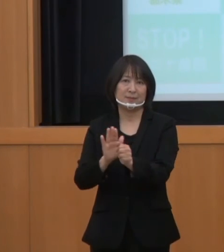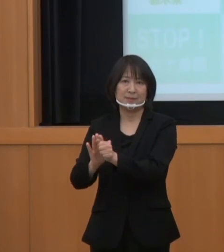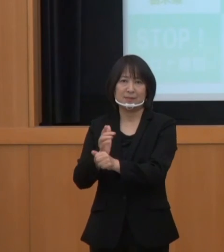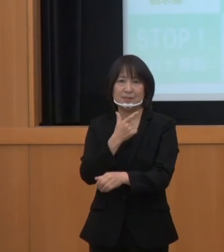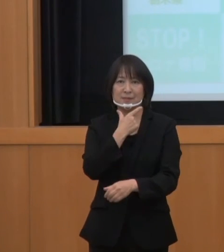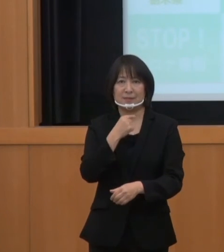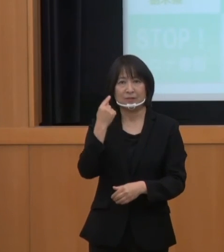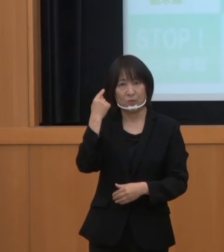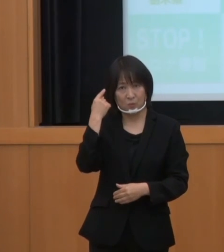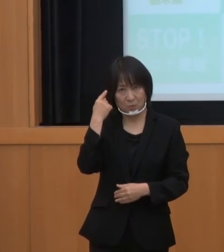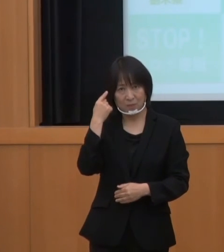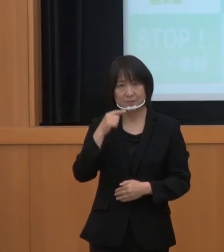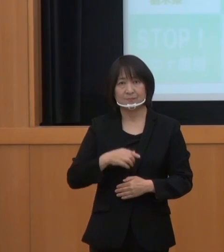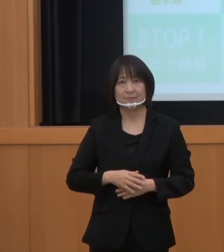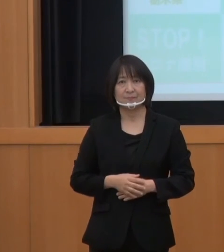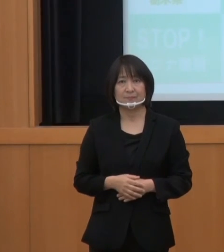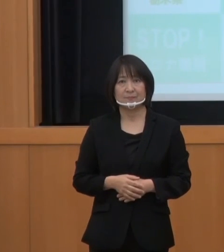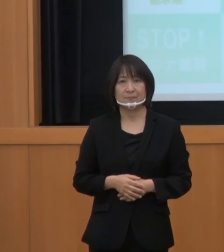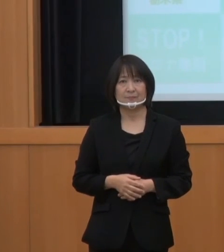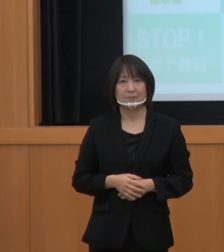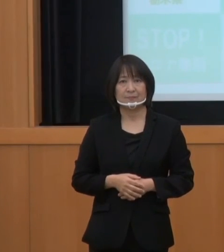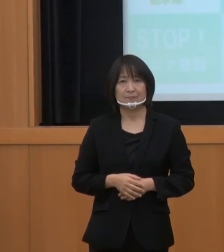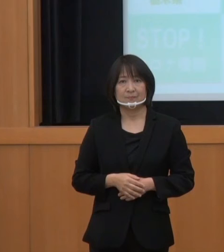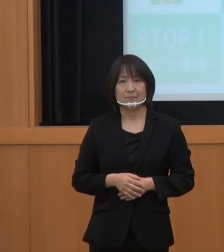いというふうに思います。